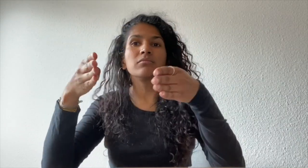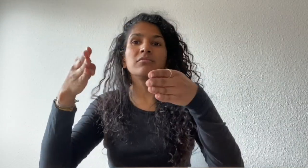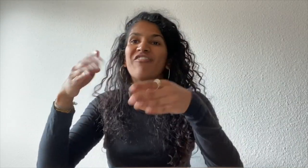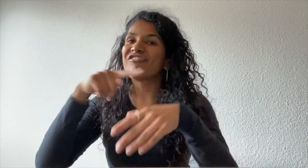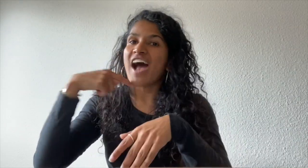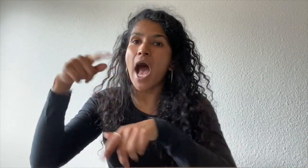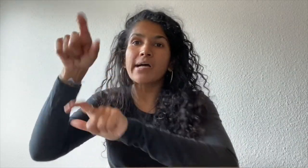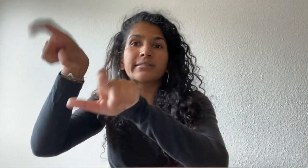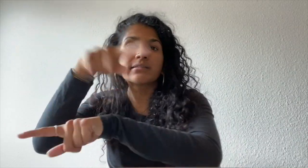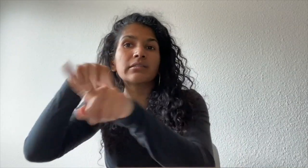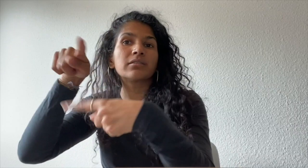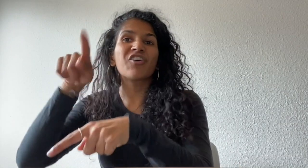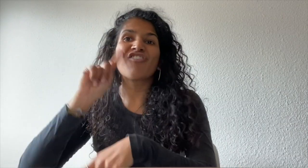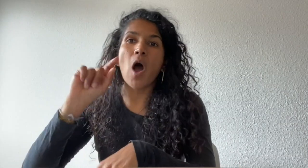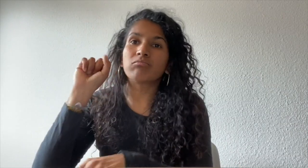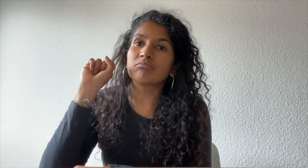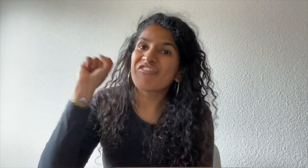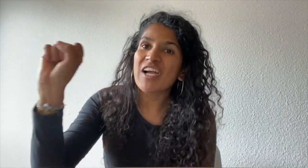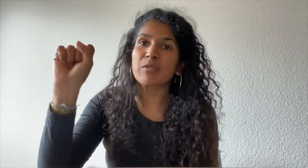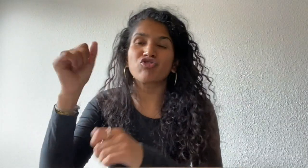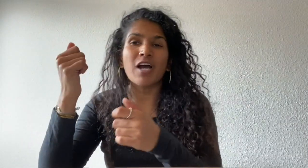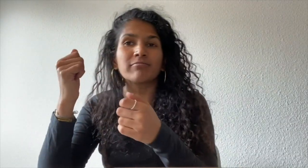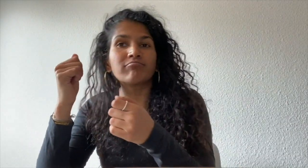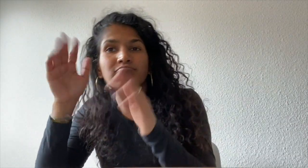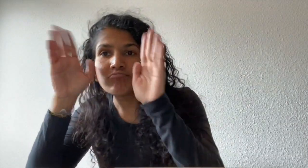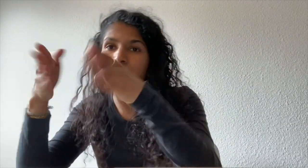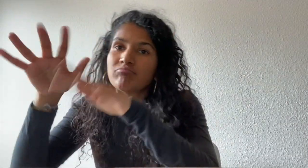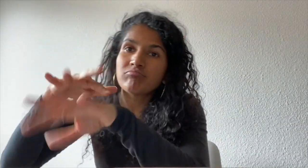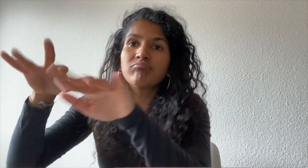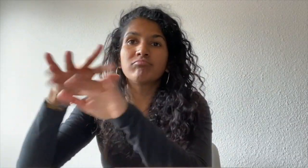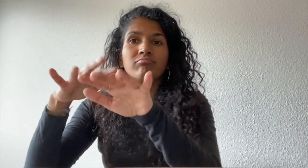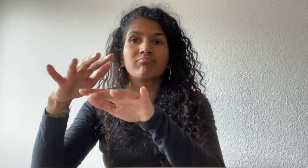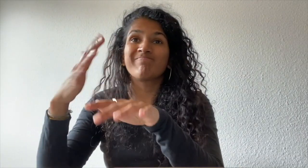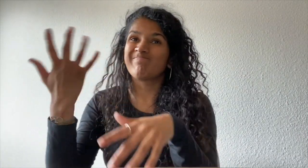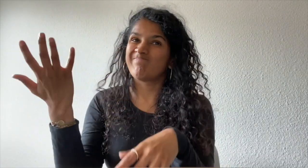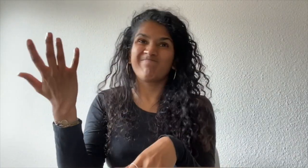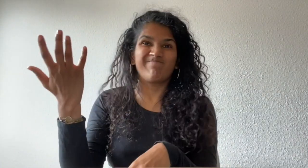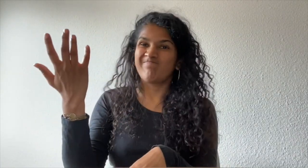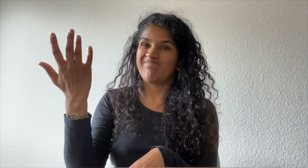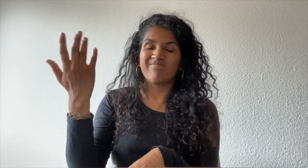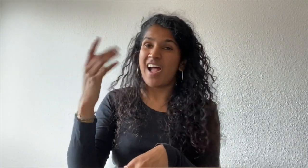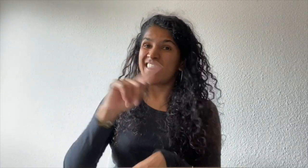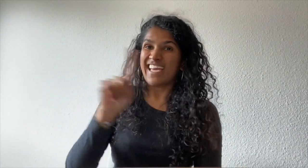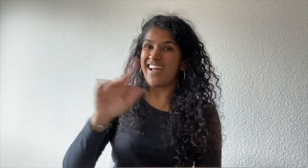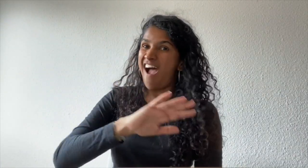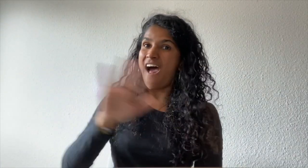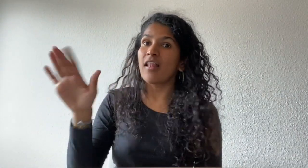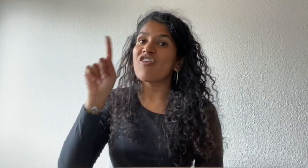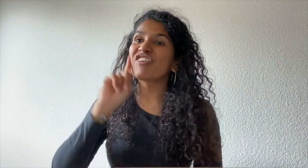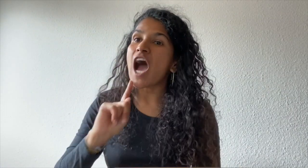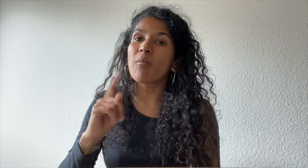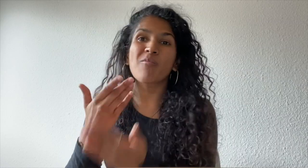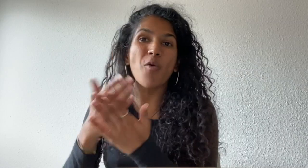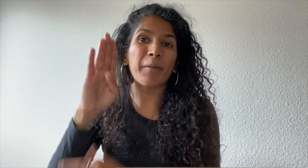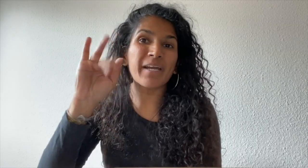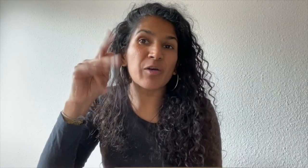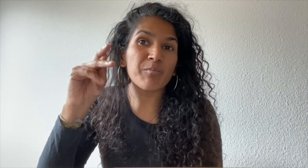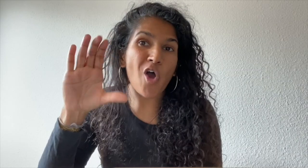Sie kritisiert weiße Mitstreiterinnen, dass sie in ihrem Kampf für Frauenrechte längst nicht